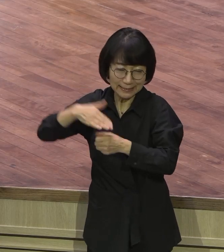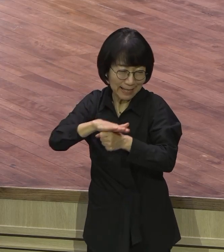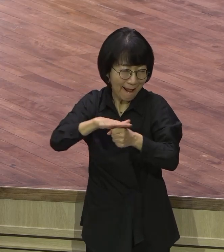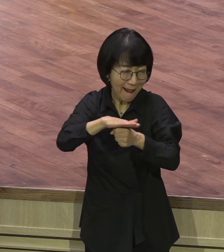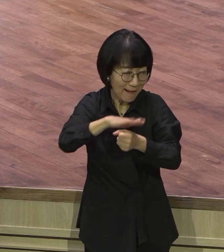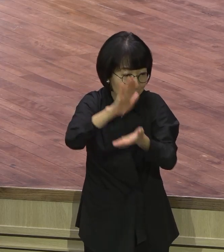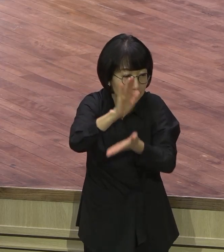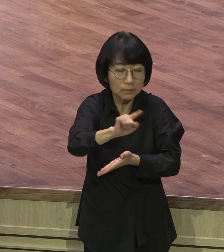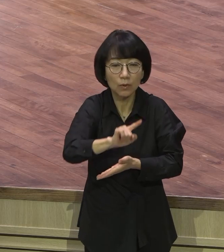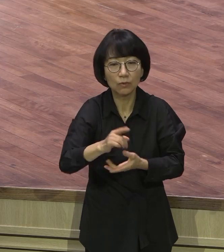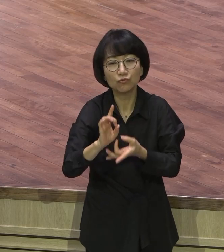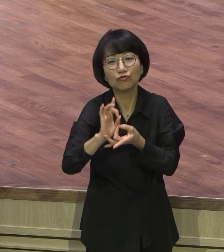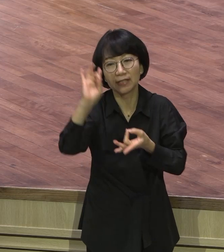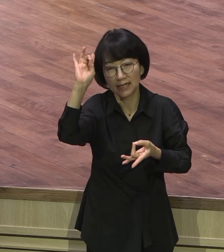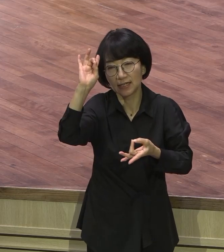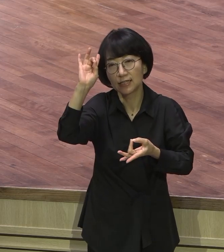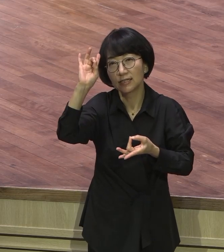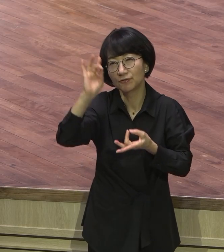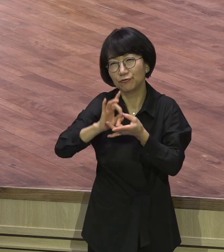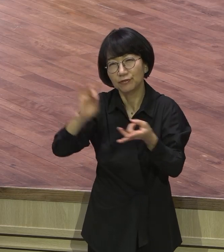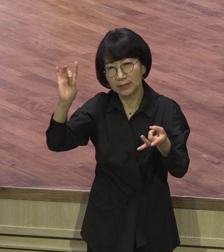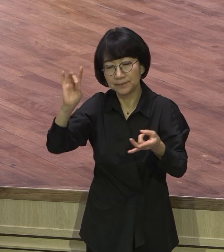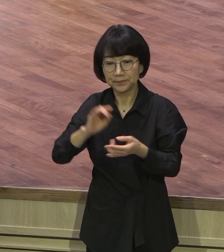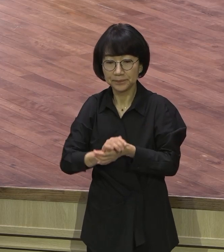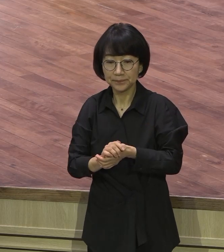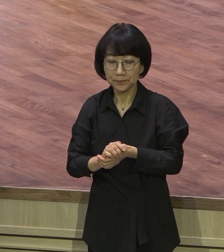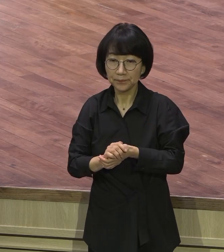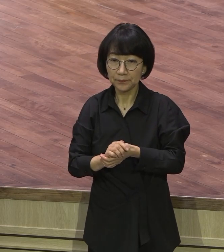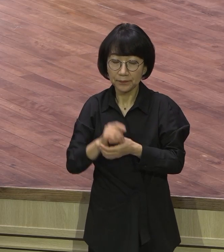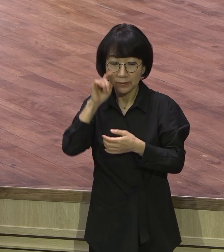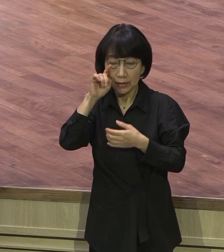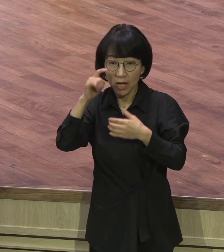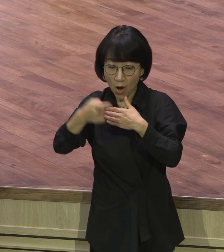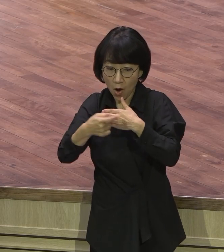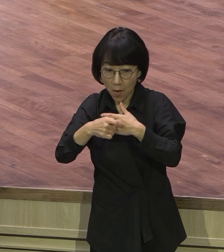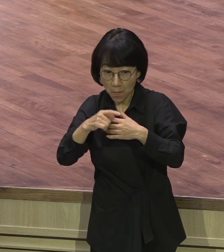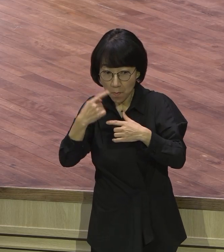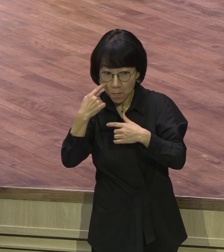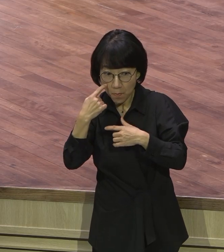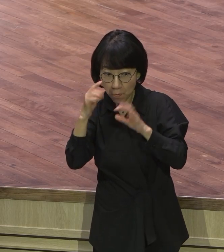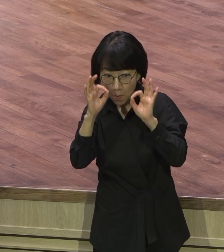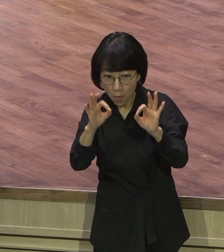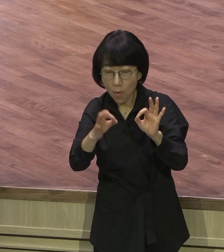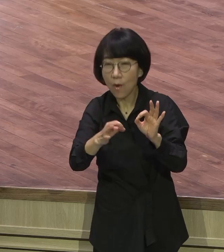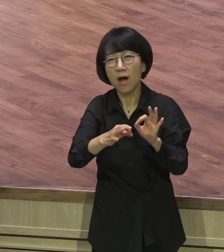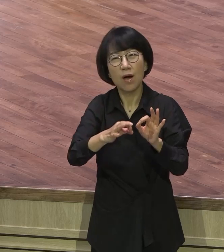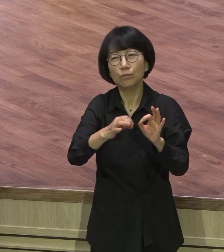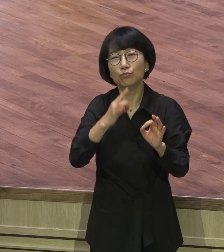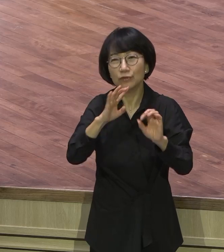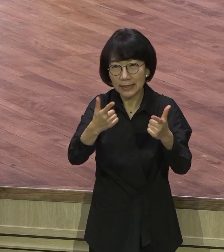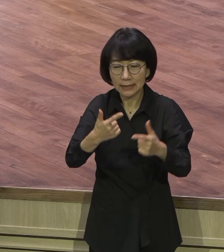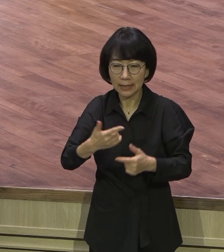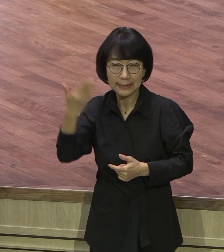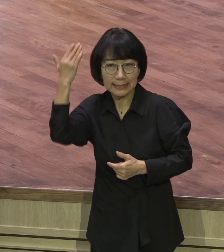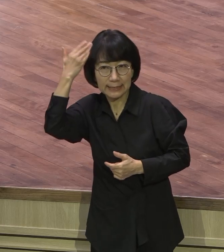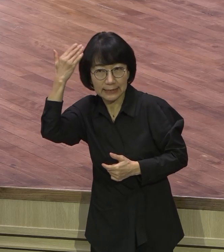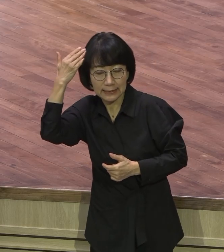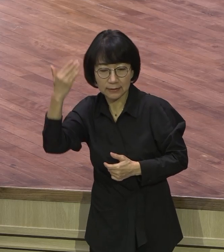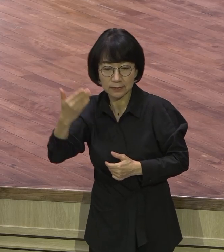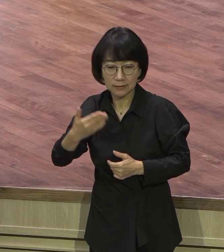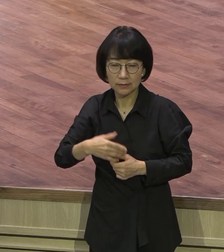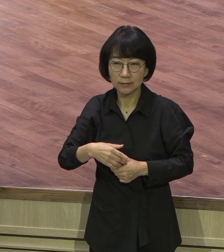우상이에요. 우상. 우상은 형상, 금송화지 같은 형상 우상도 있지만 물질 우상, 지식 우상,